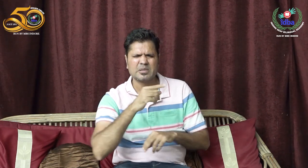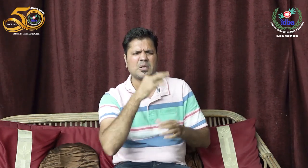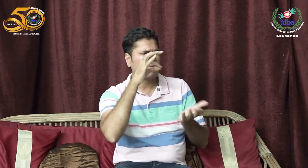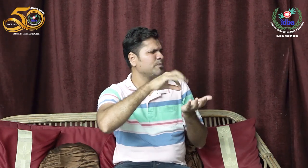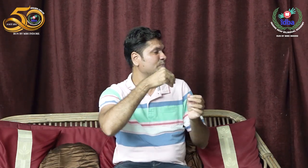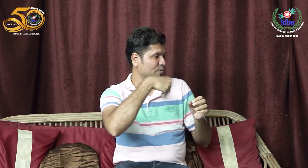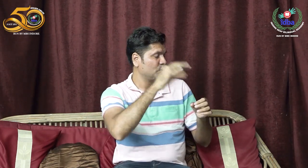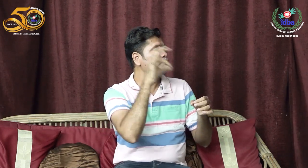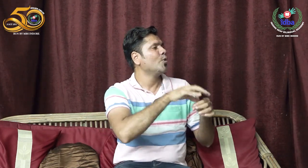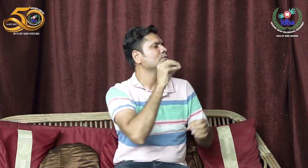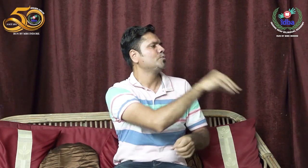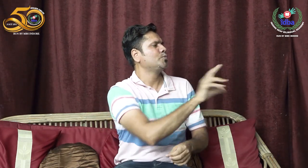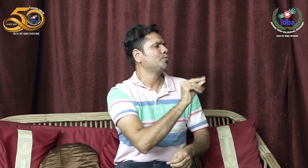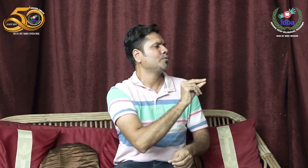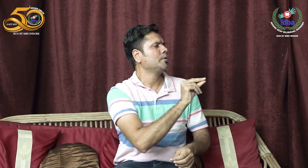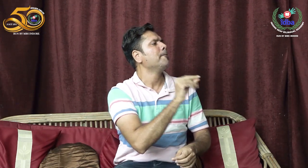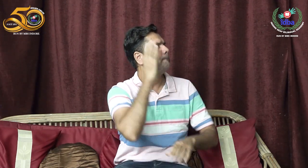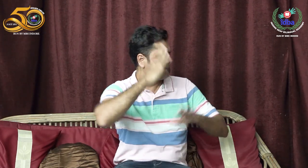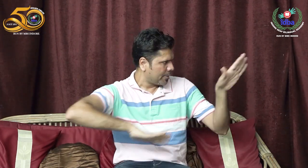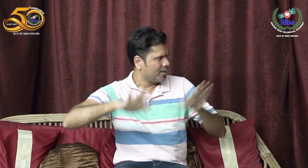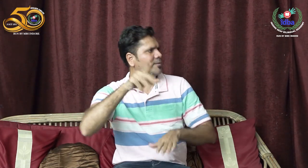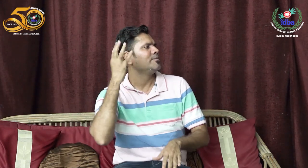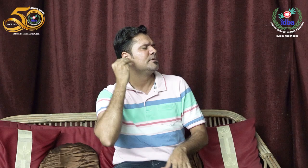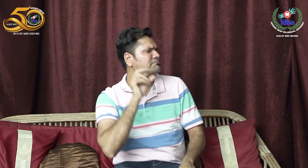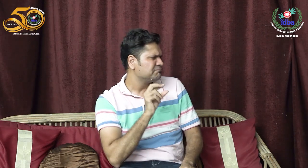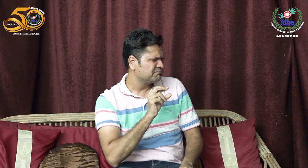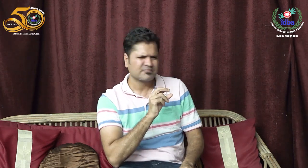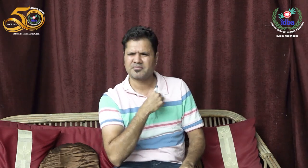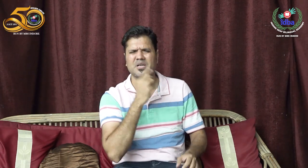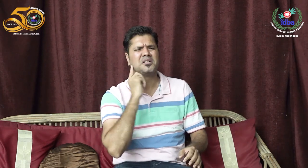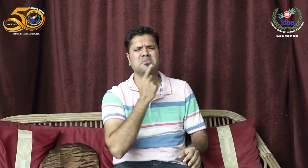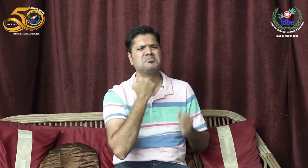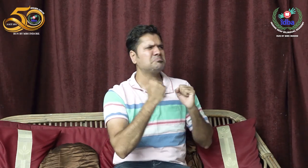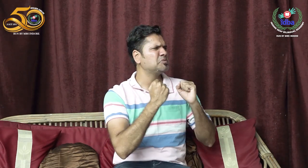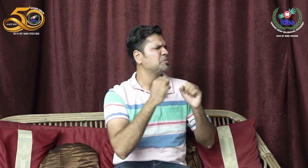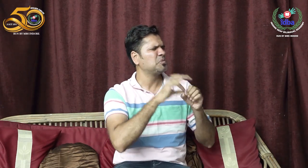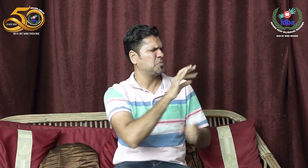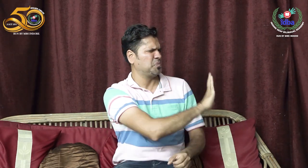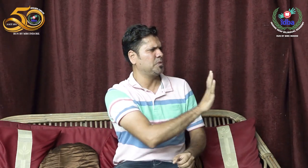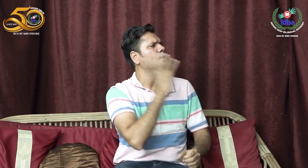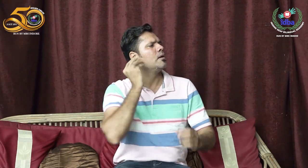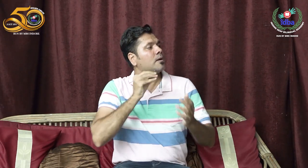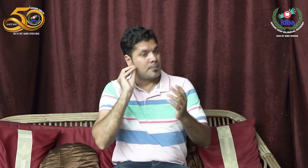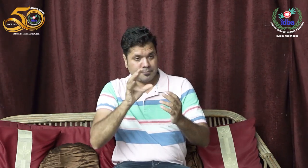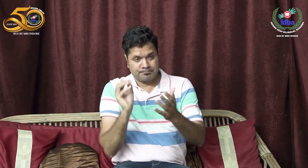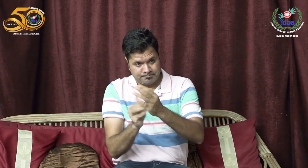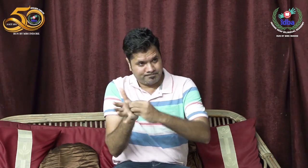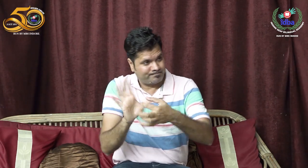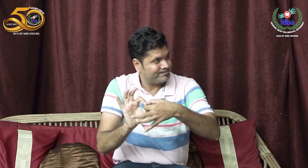फिर स्टार्टिंग में लगा भी सही कि डेफ लोगों को उन्होंने प्लान किया, हियरिंग लोगों ने सबने, कि डेफ है, इनसे तो कम्युनिकेट नहीं कर सकते, एक काम करते ना, निकाल